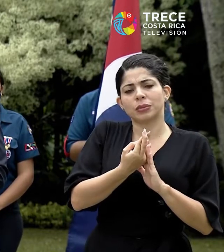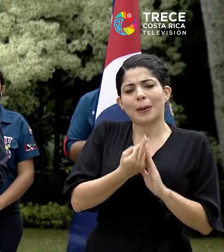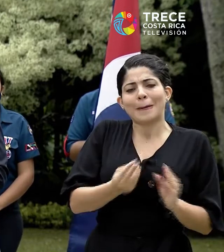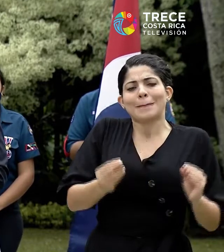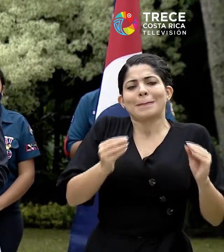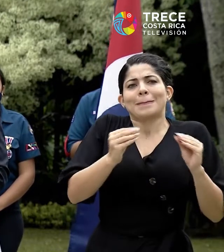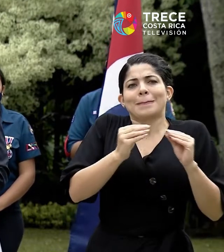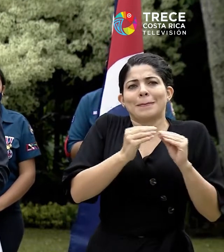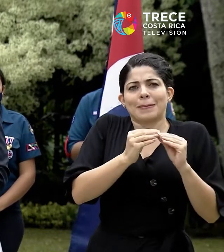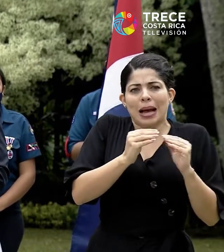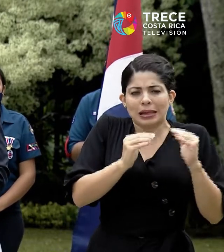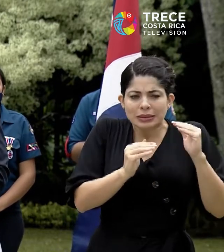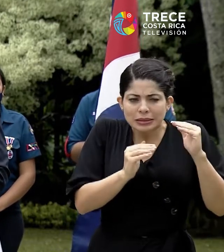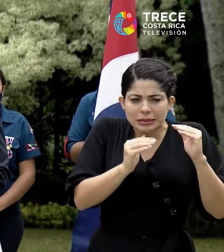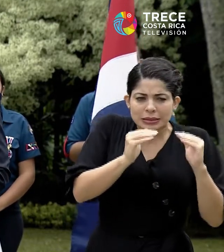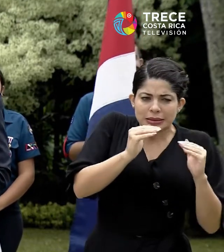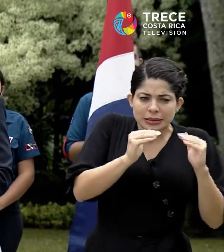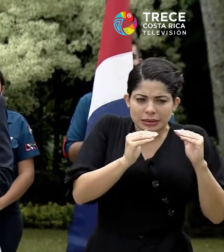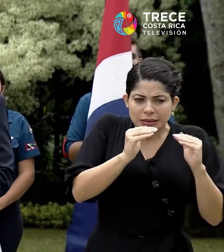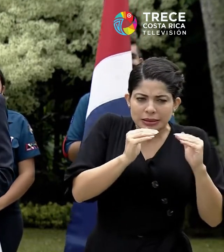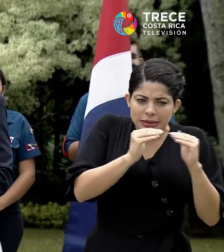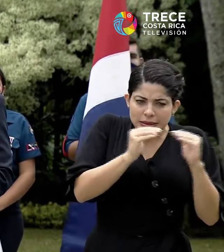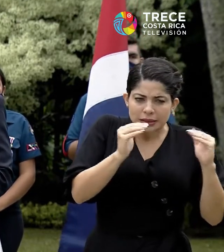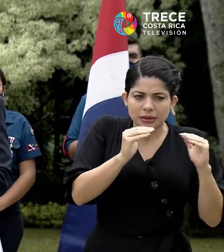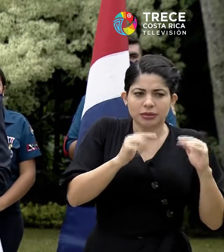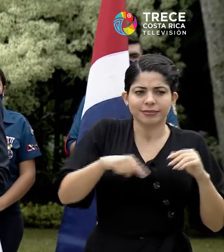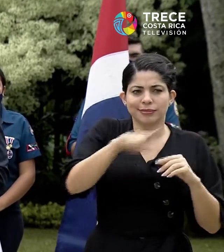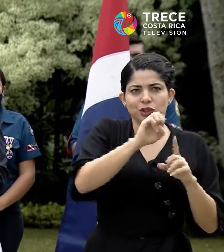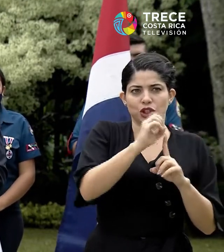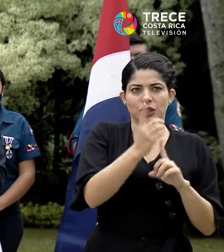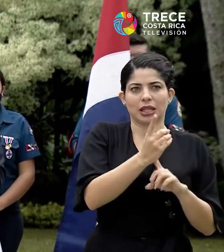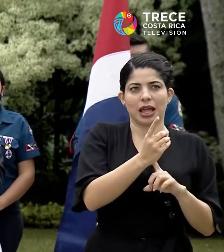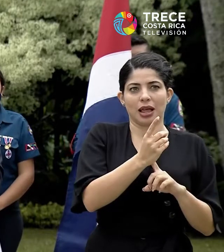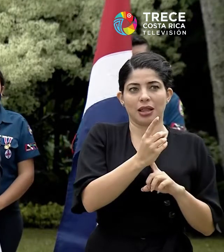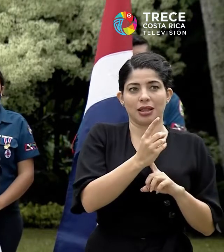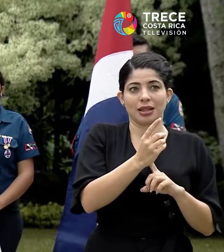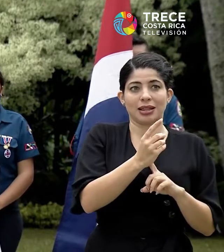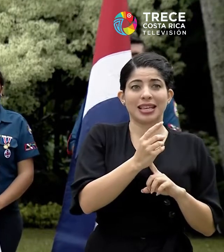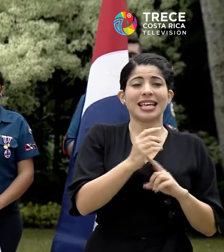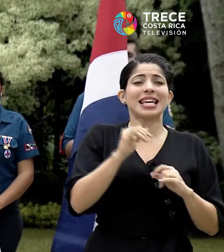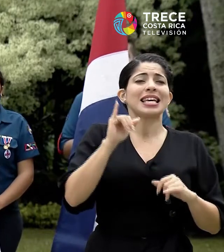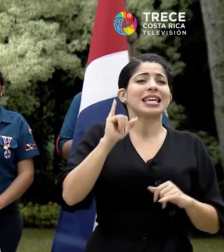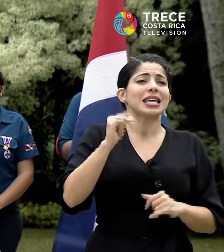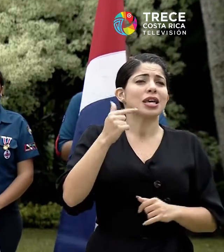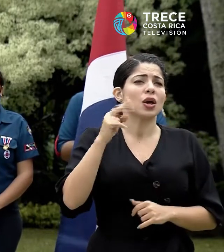más equitativa la sociedad. No igualitarismo,